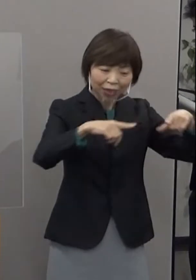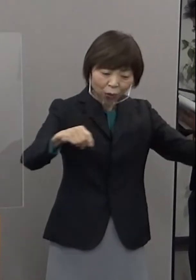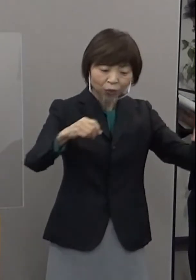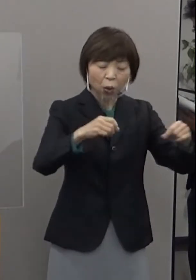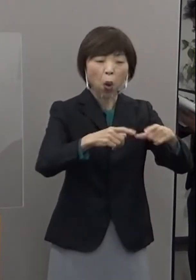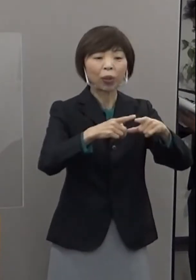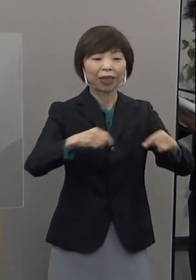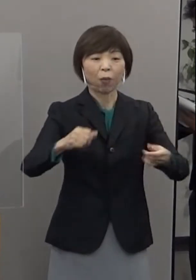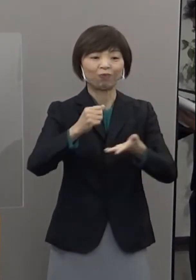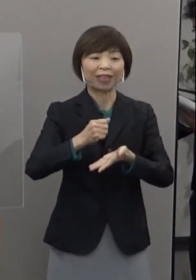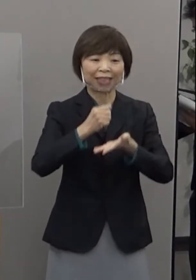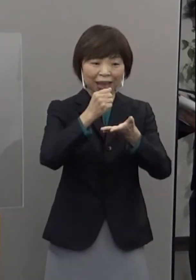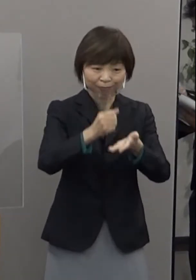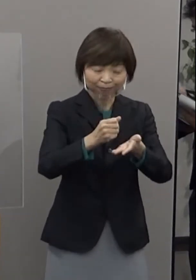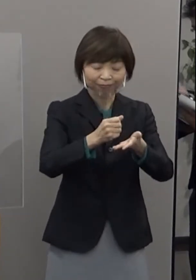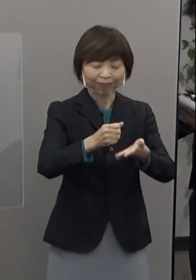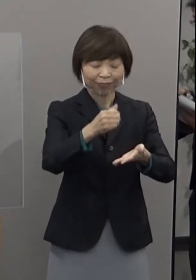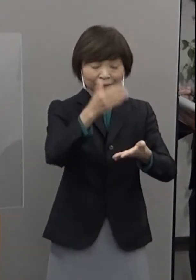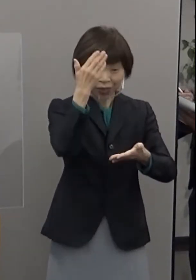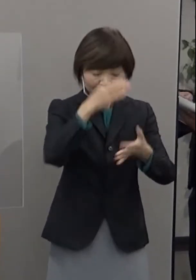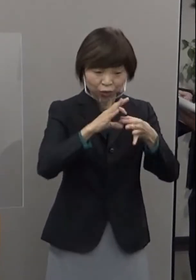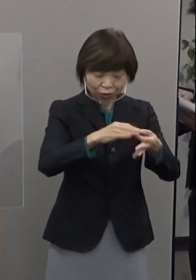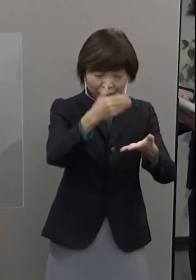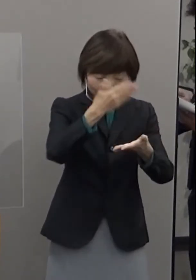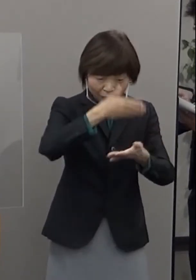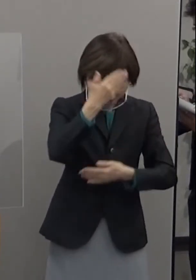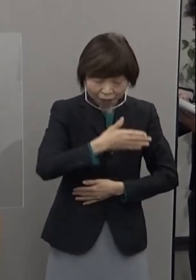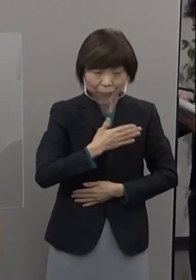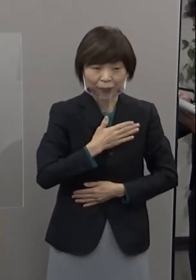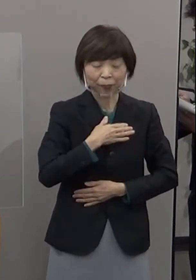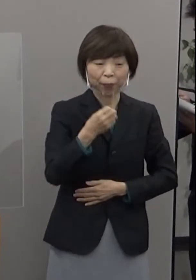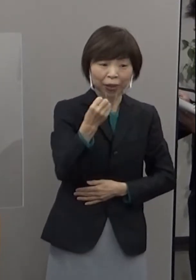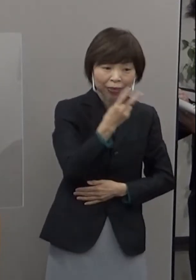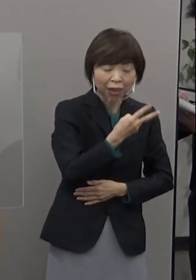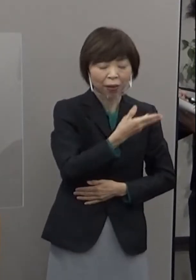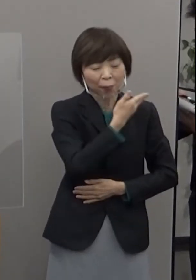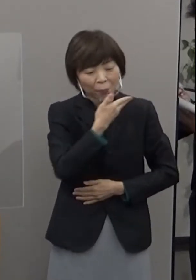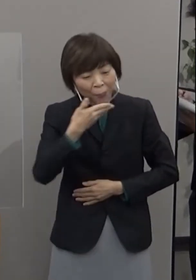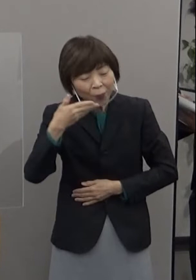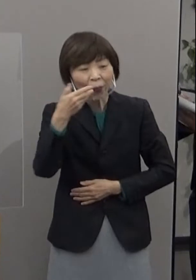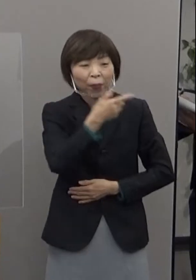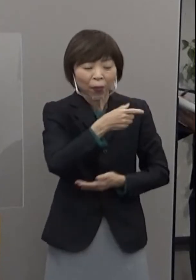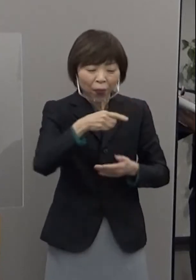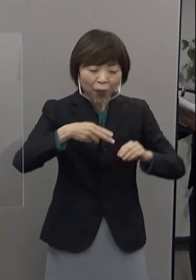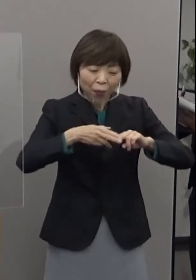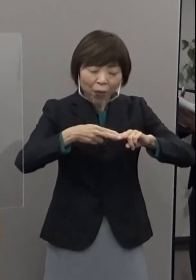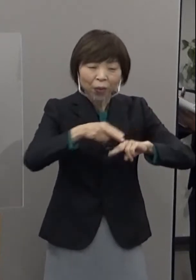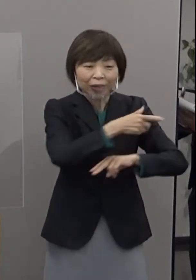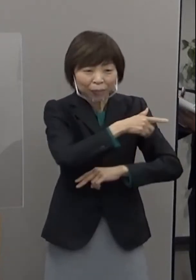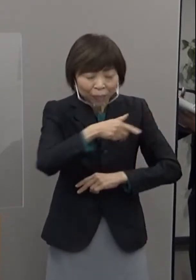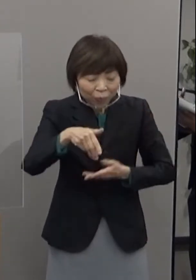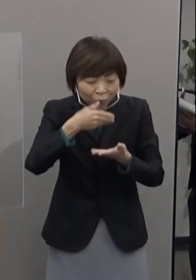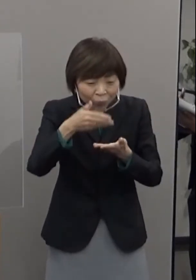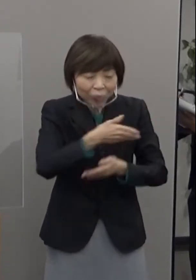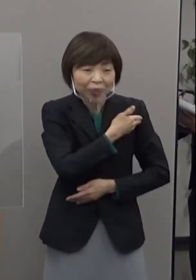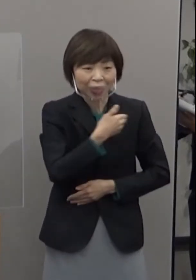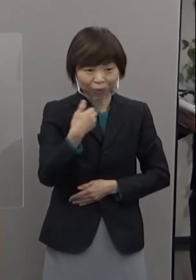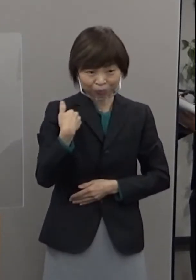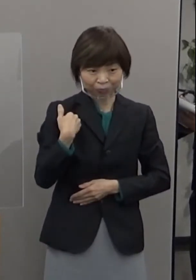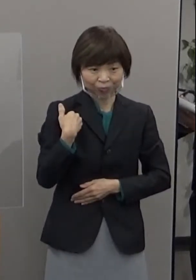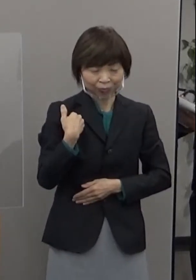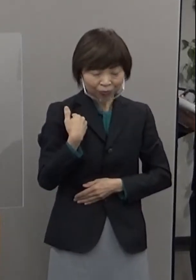感できるとともにですね、下関を代表するスピグルメも同時に堪能していただく仕掛けとなります